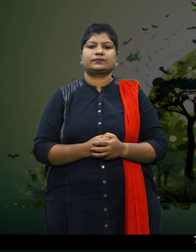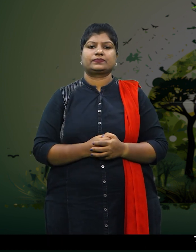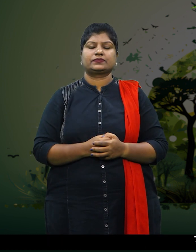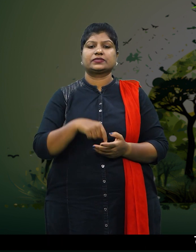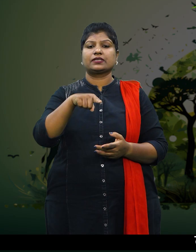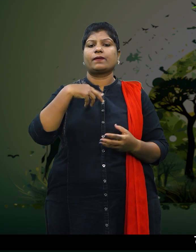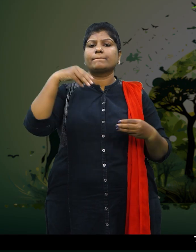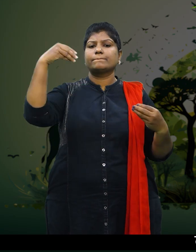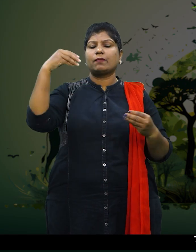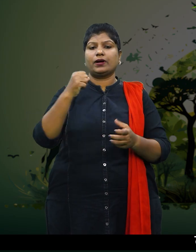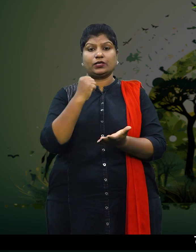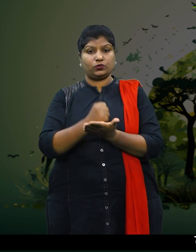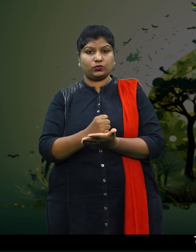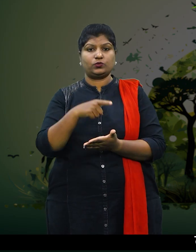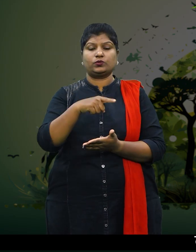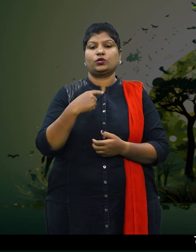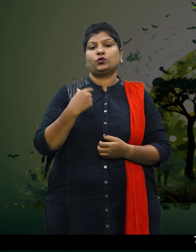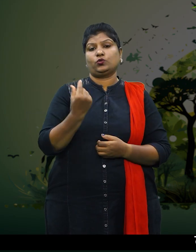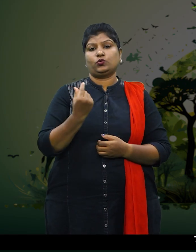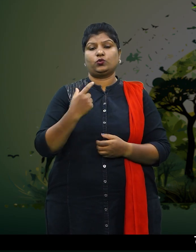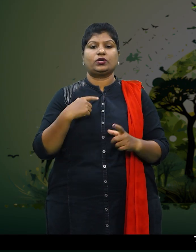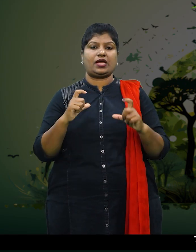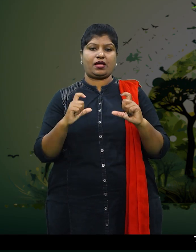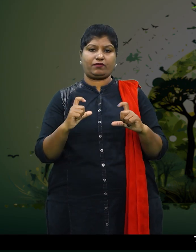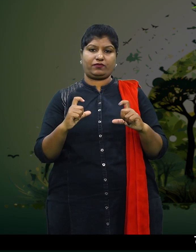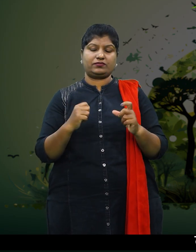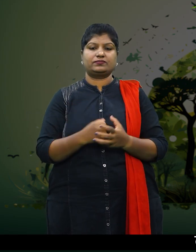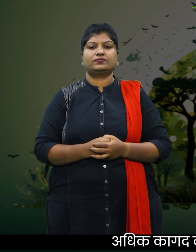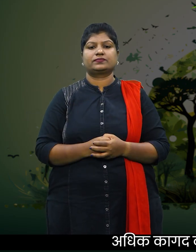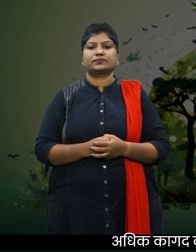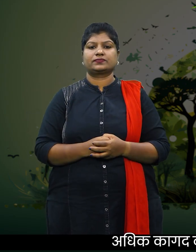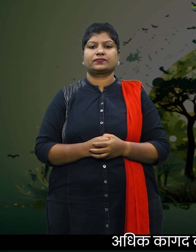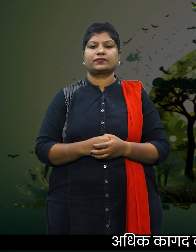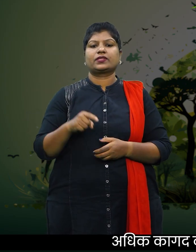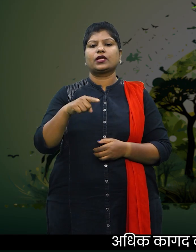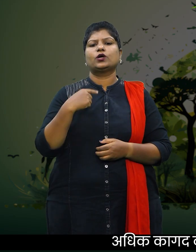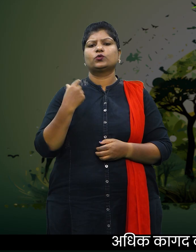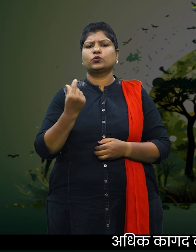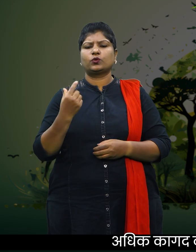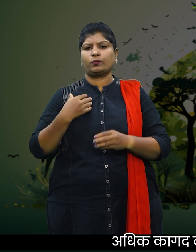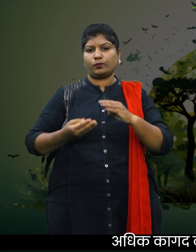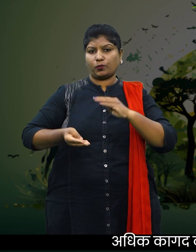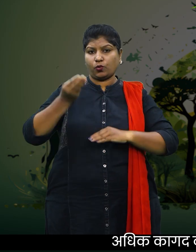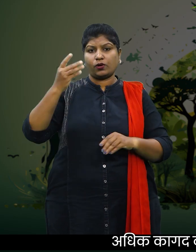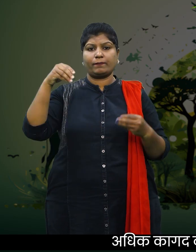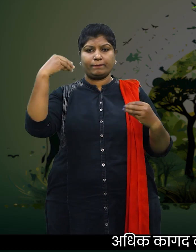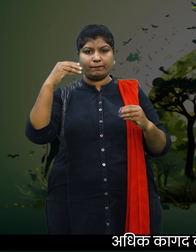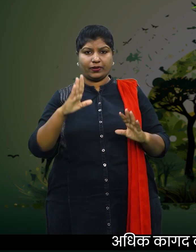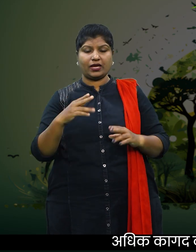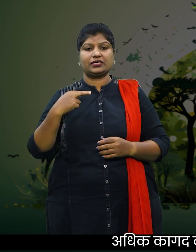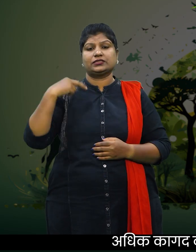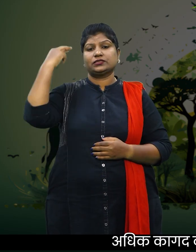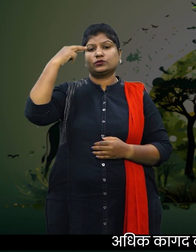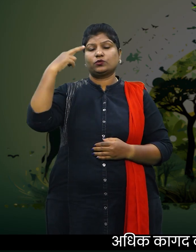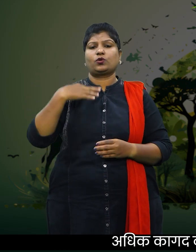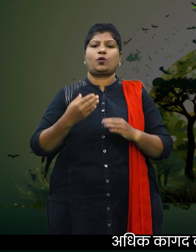कागद जपून वापरावा. अधिक कागद वापरल्याने अधिक जंगले तोडले जाते.